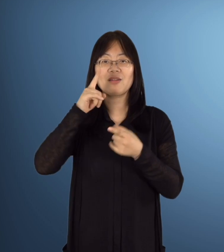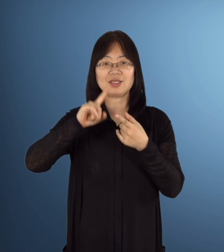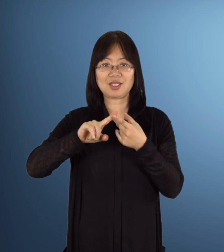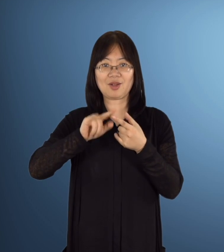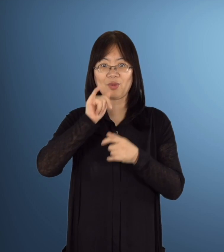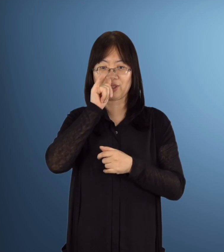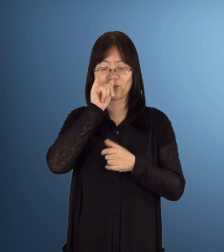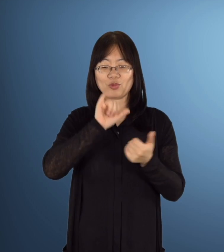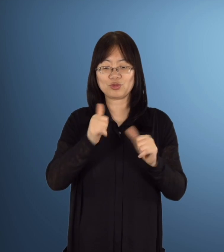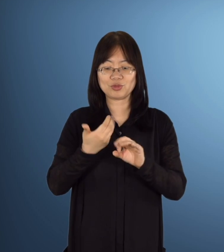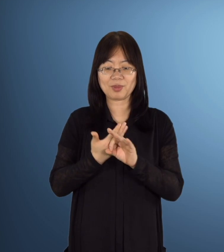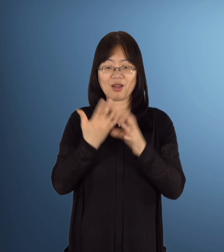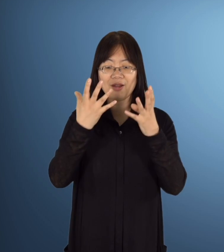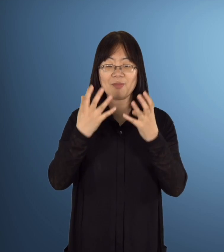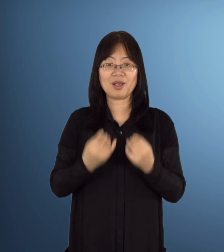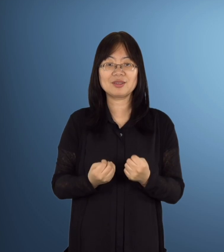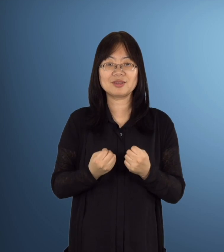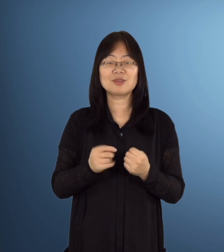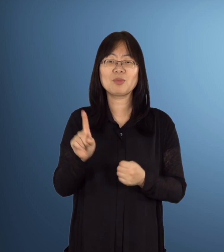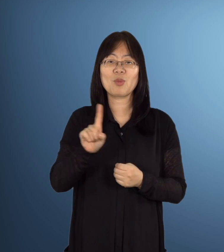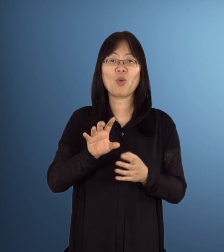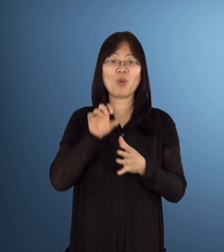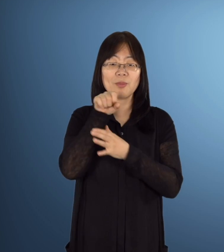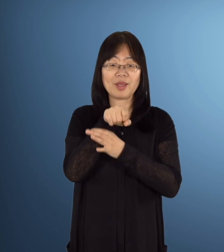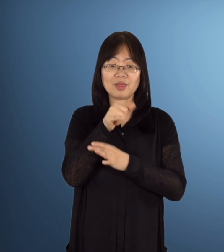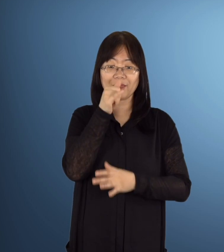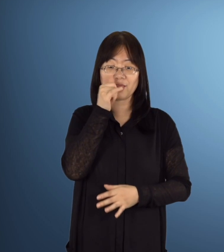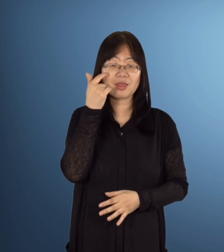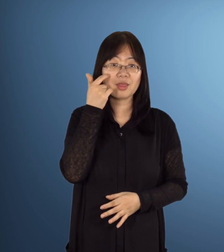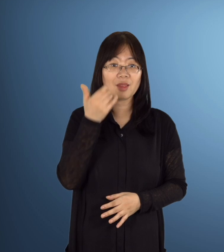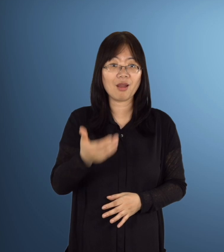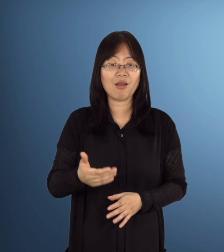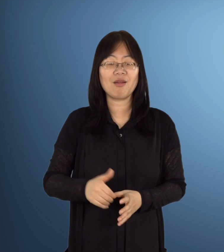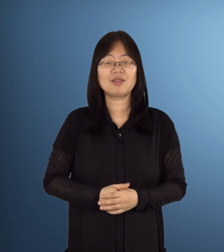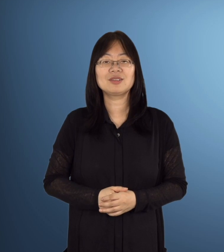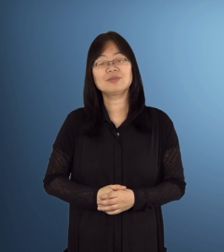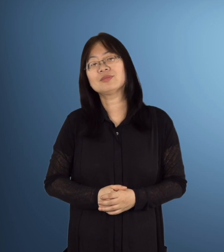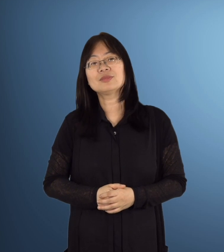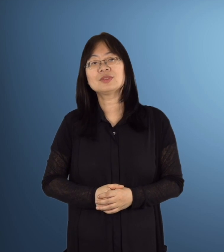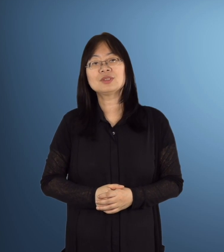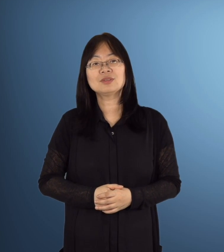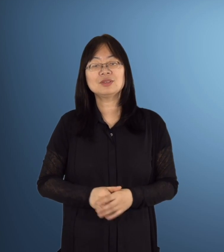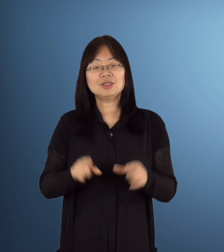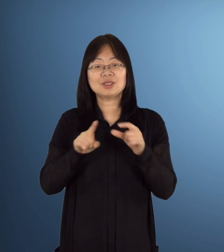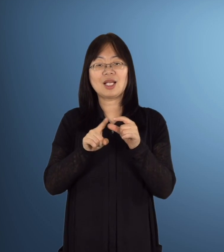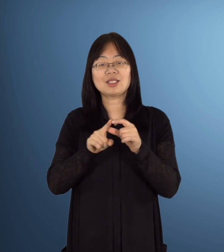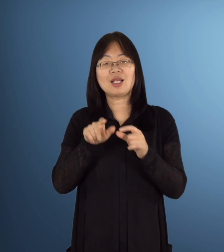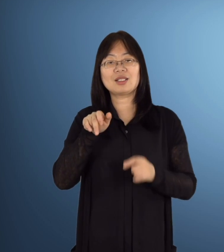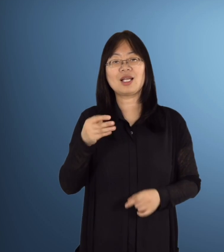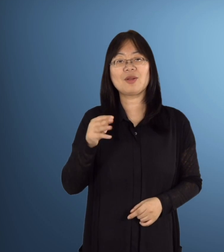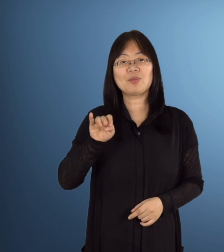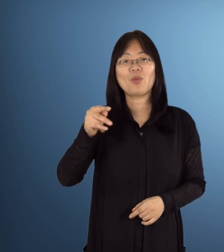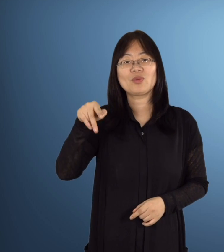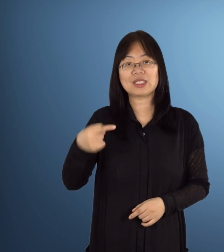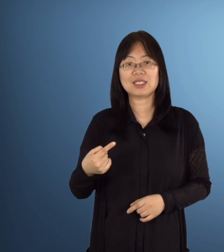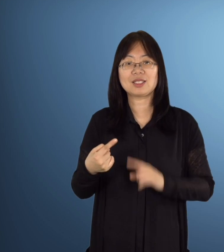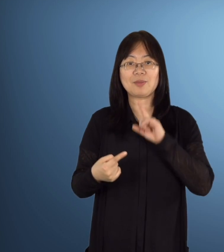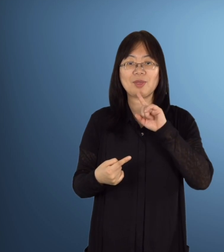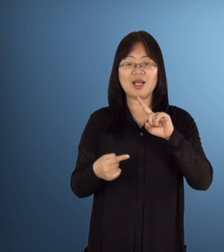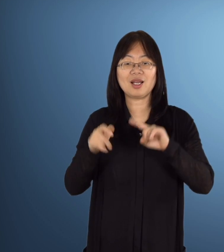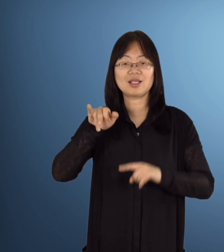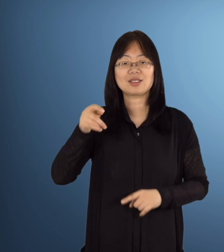있고 죽으면 많은 뭐를 맺느니라 그랬어요. 예, 여기 이 단어가 칼포스예요.